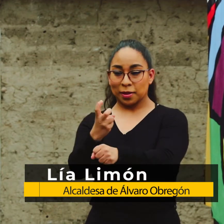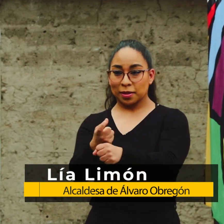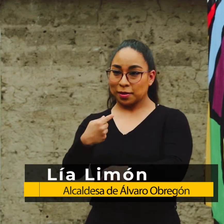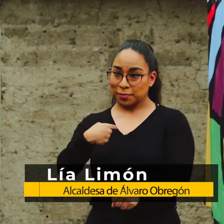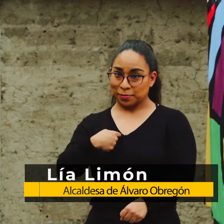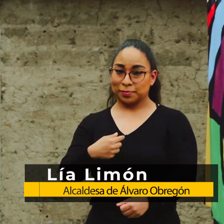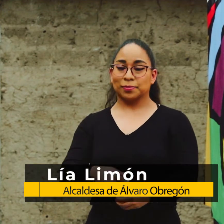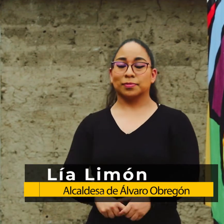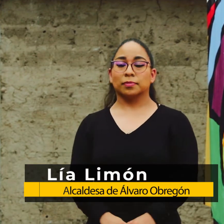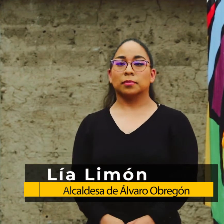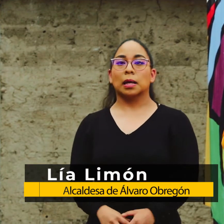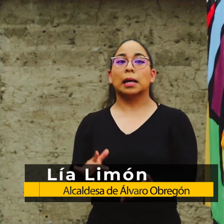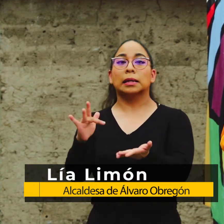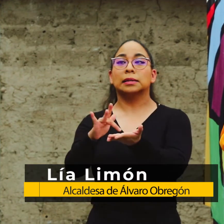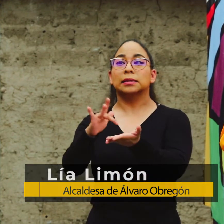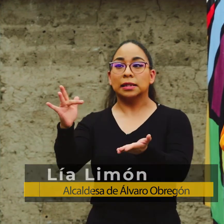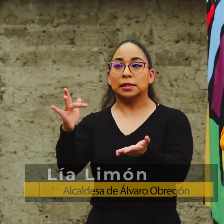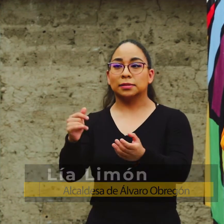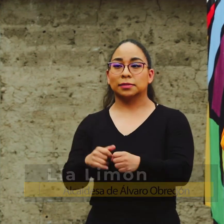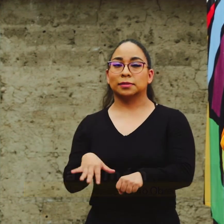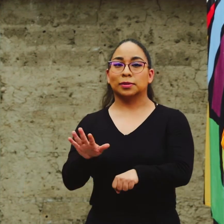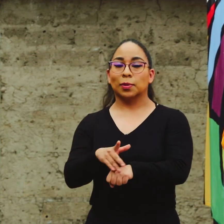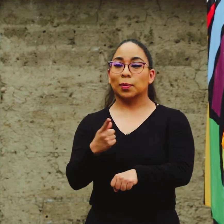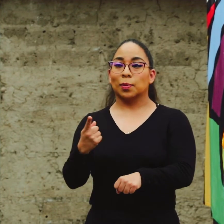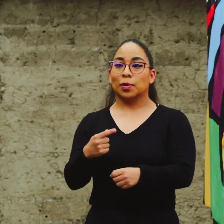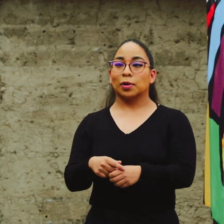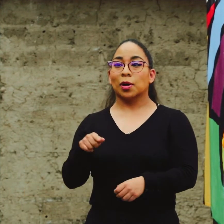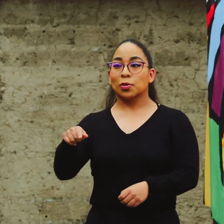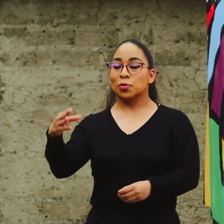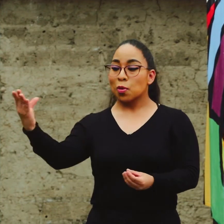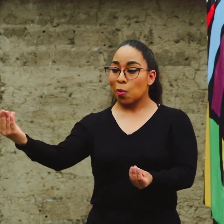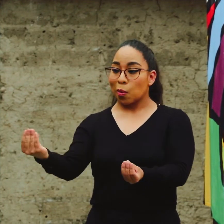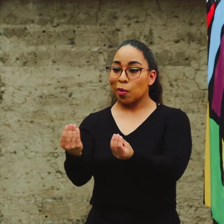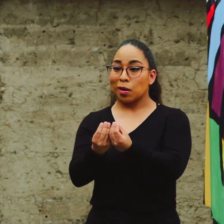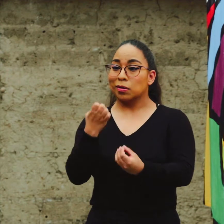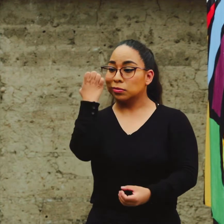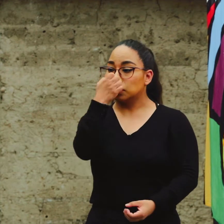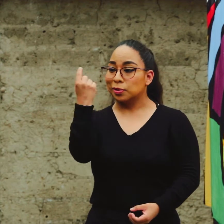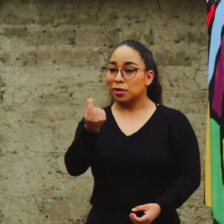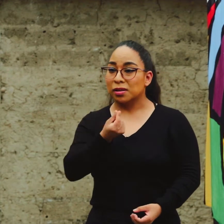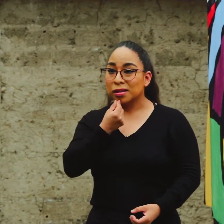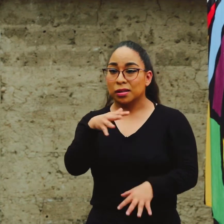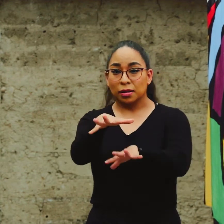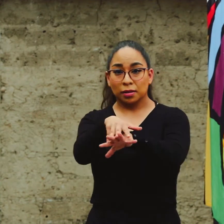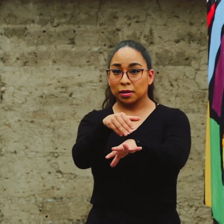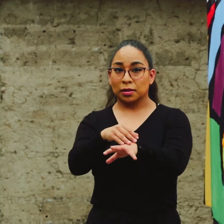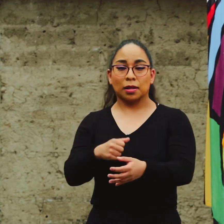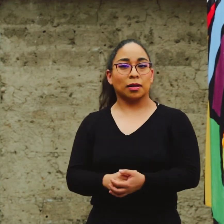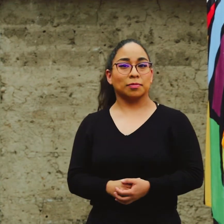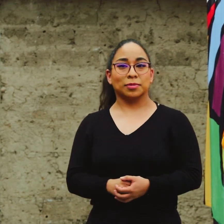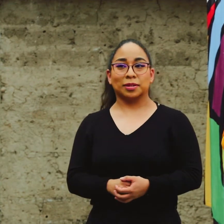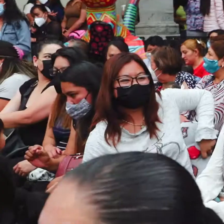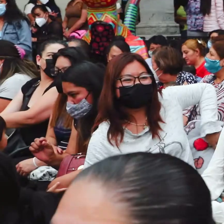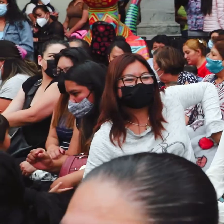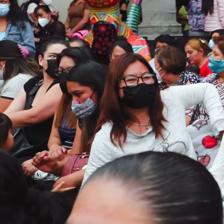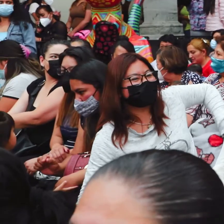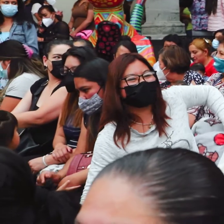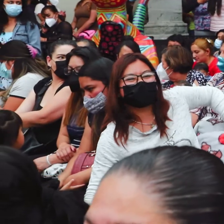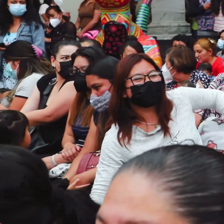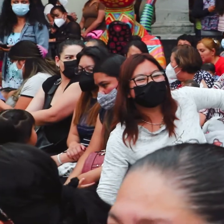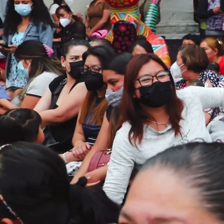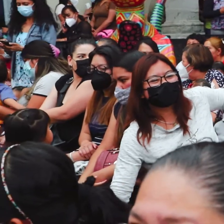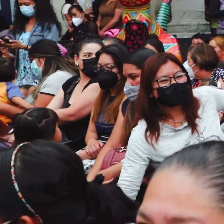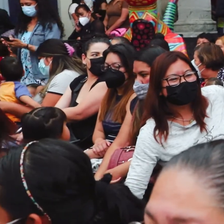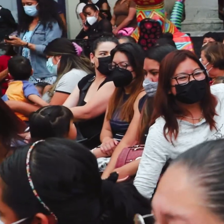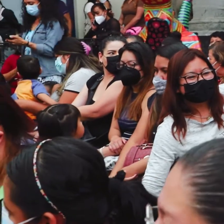Y gracias por retomar el programa de estancias infantiles en Tlalpan. No te vas a arrepentir. Y no te